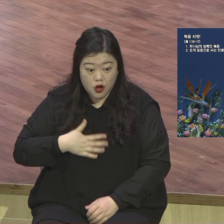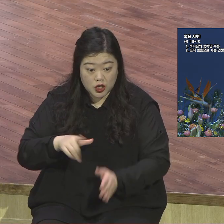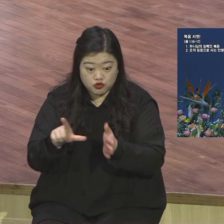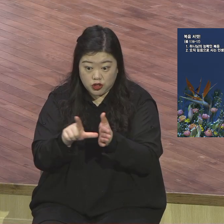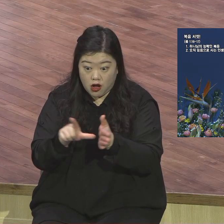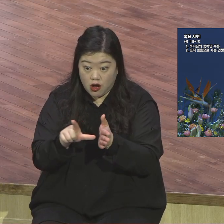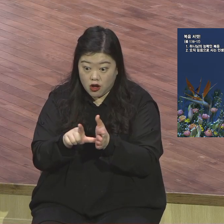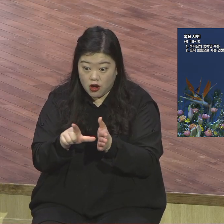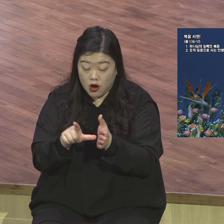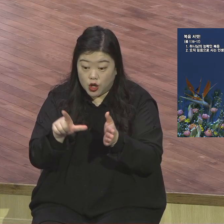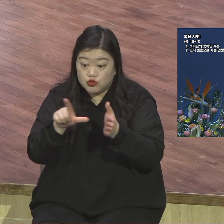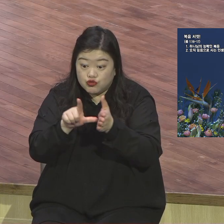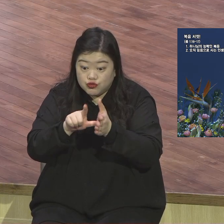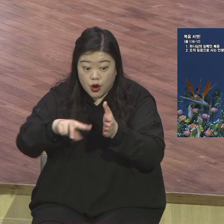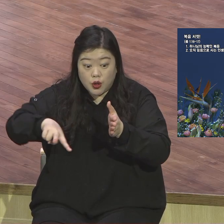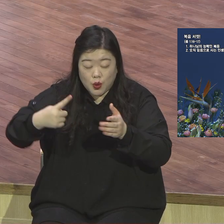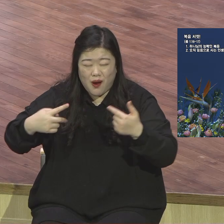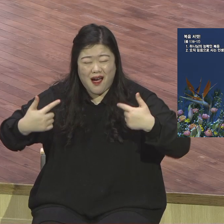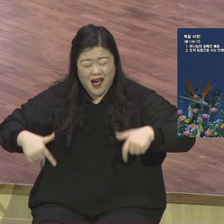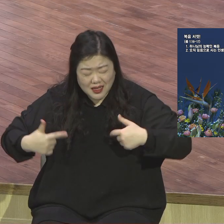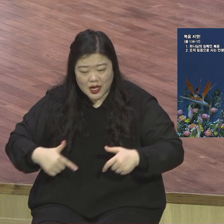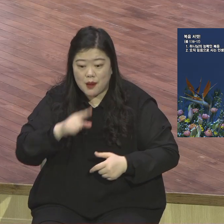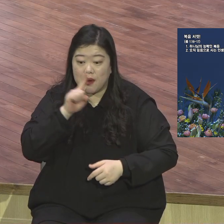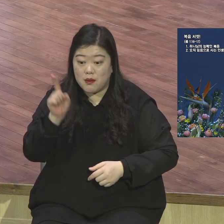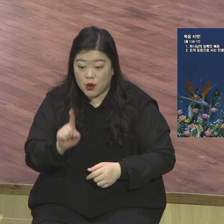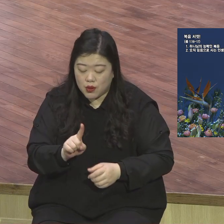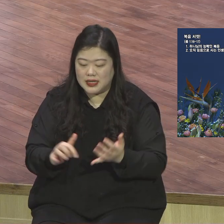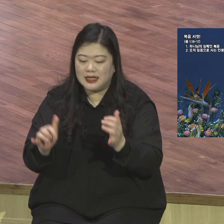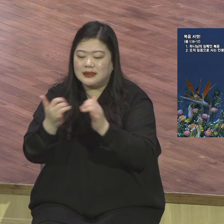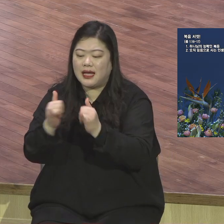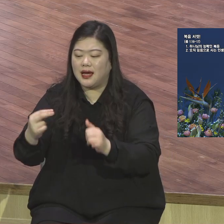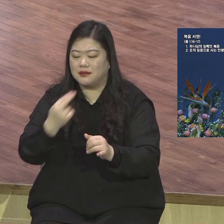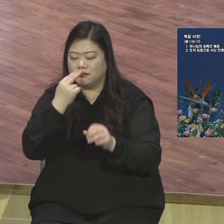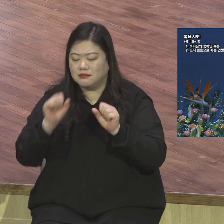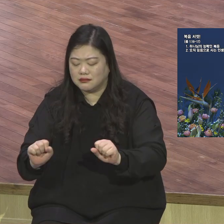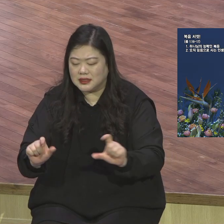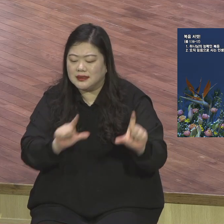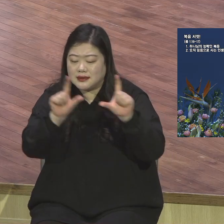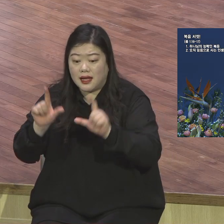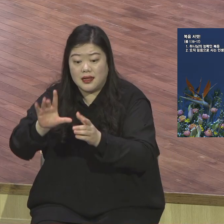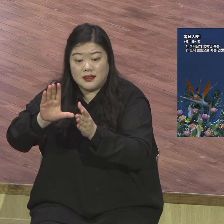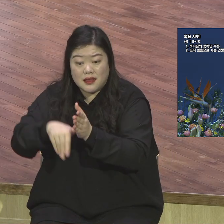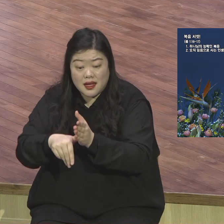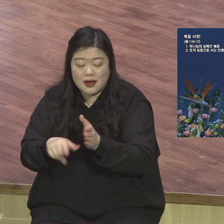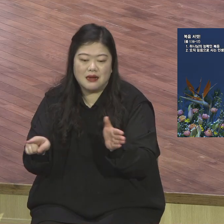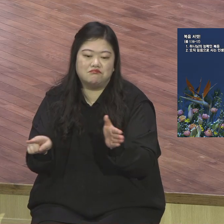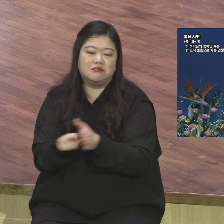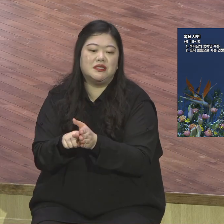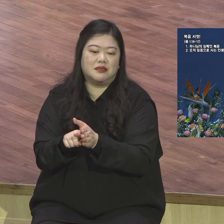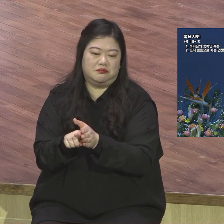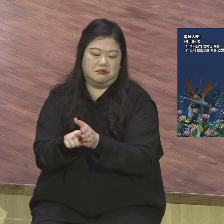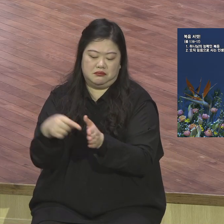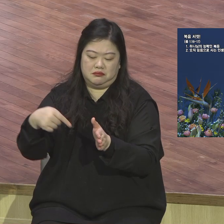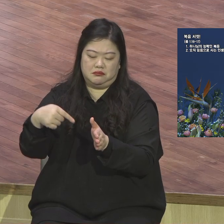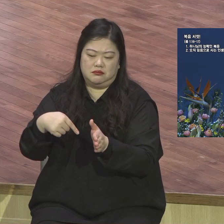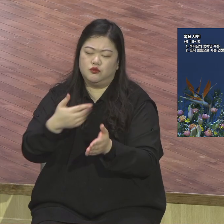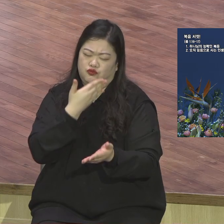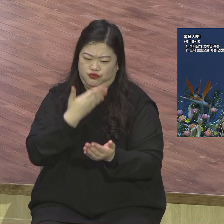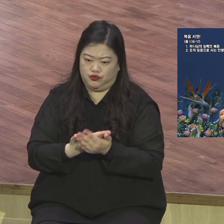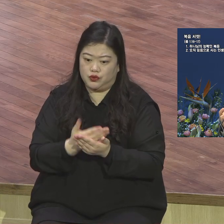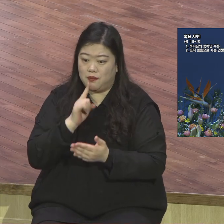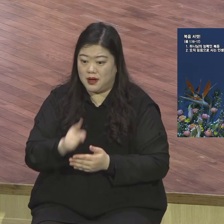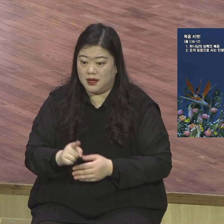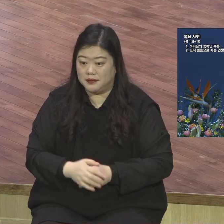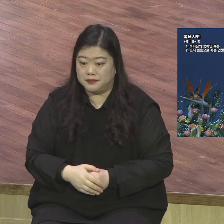이루며 살 것인가에 대해서 늘 고민했어요. 그래서 수도사가 되었습니다. 그래서